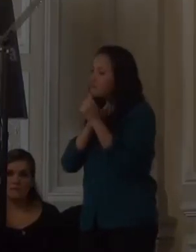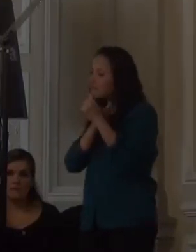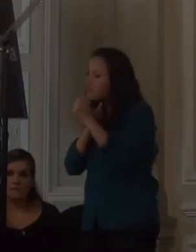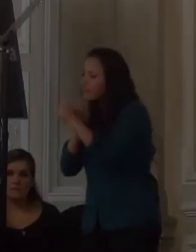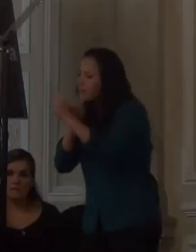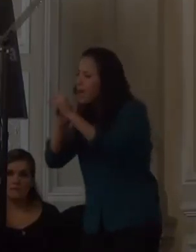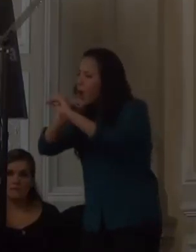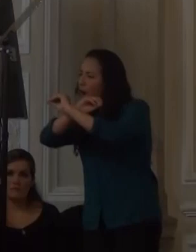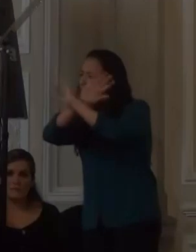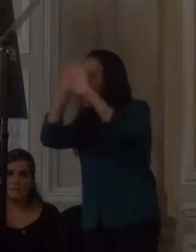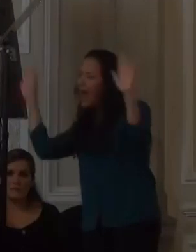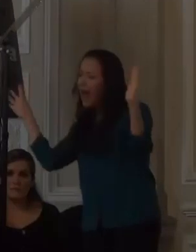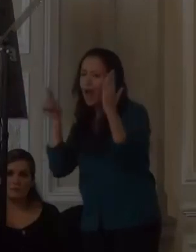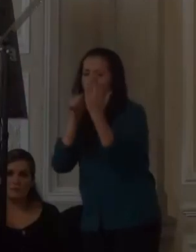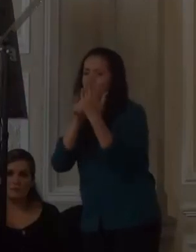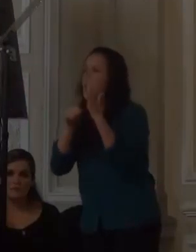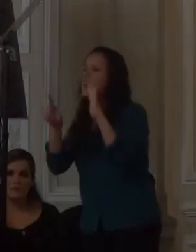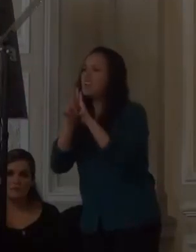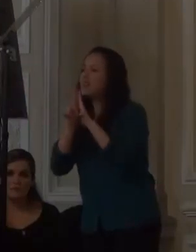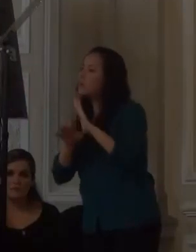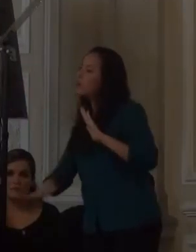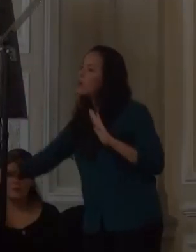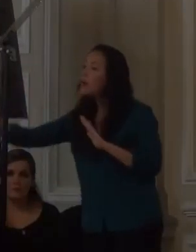claras, para que todos los colombianos,